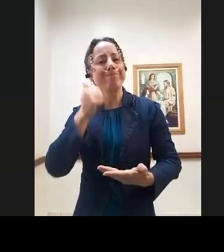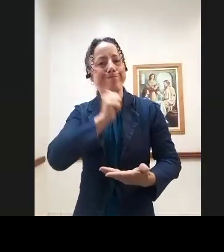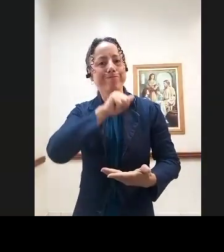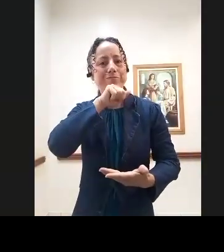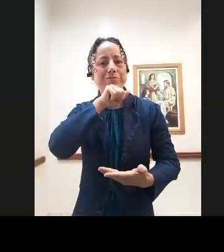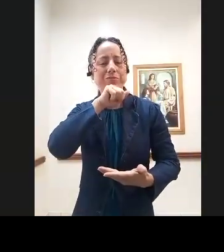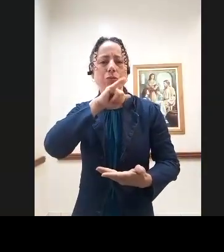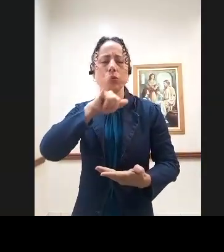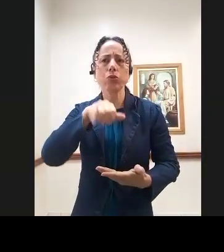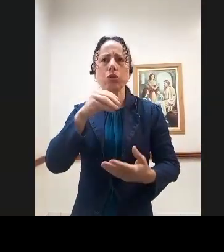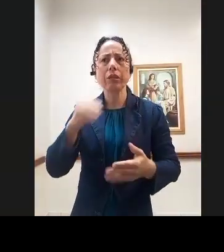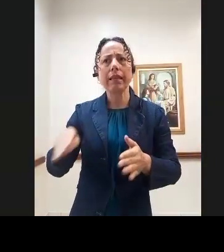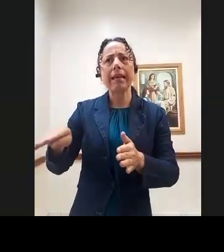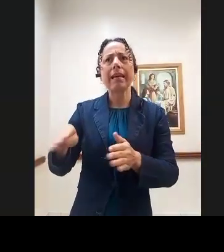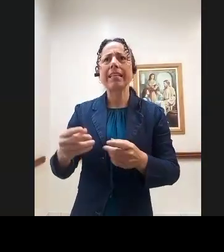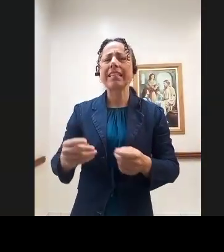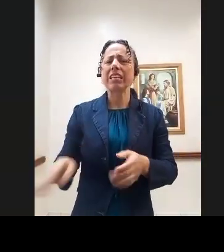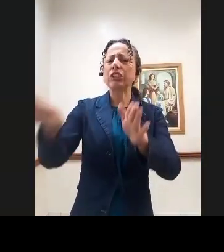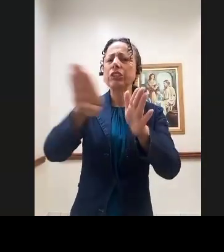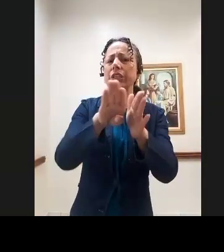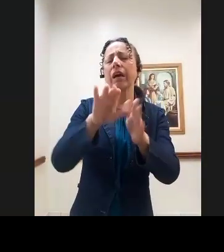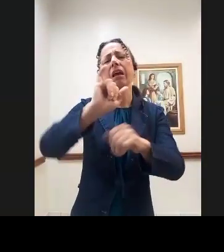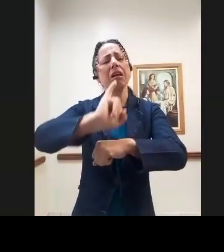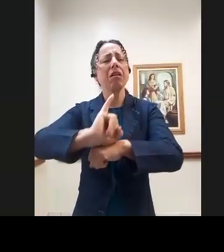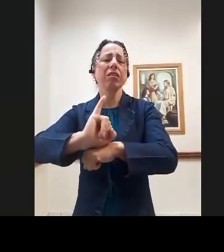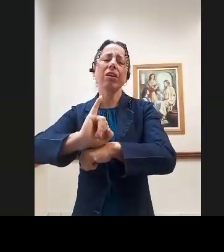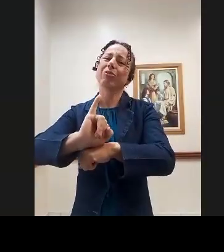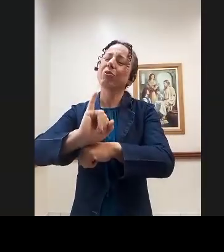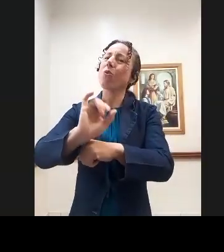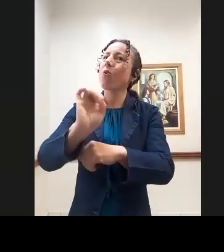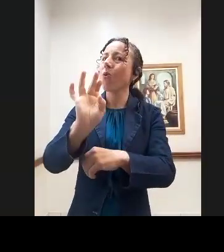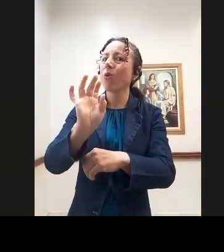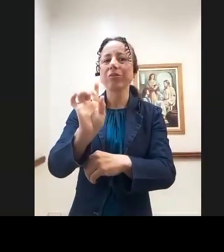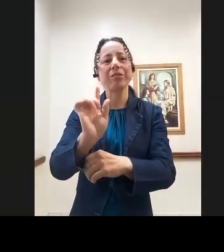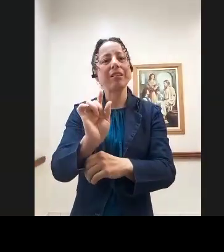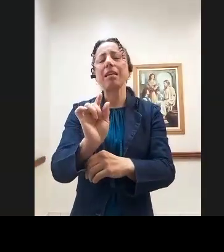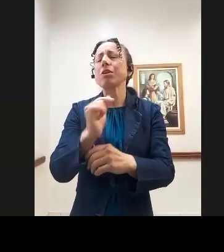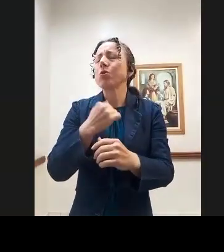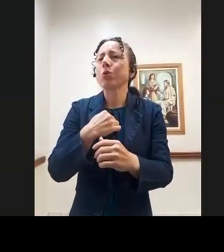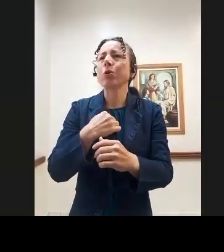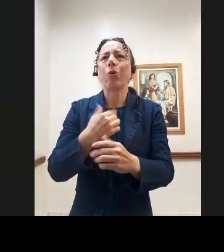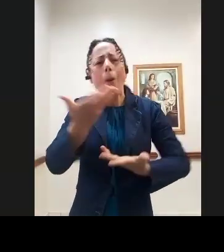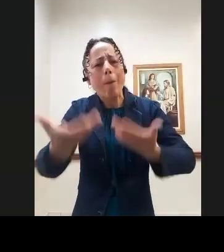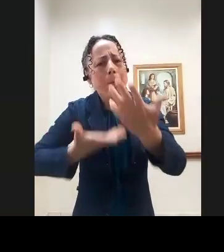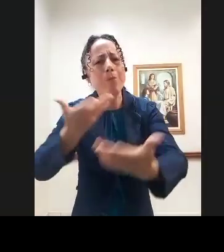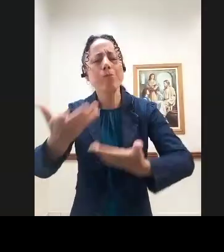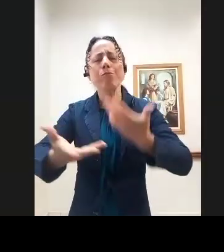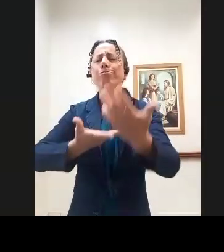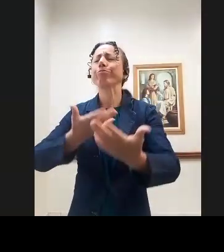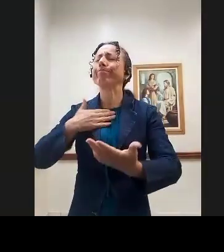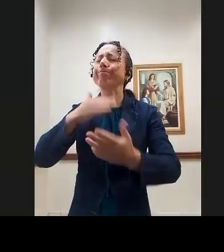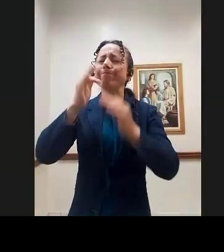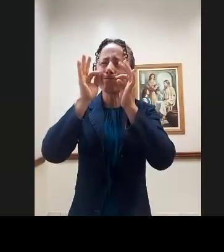para mim é um privilégio enorme. Então eu quero prestar o meu testemunho como eu sou grato ao Pai Celestial por todo o plano dele de salvação, pela igreja